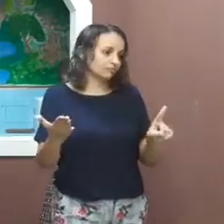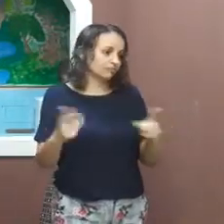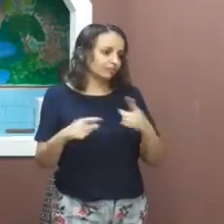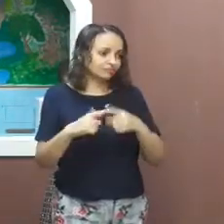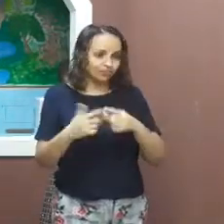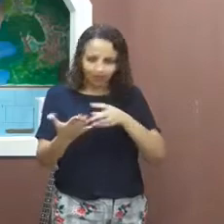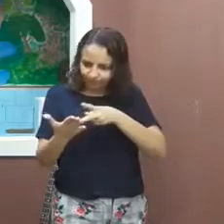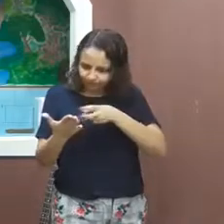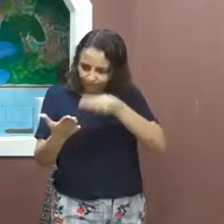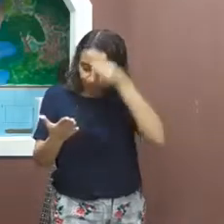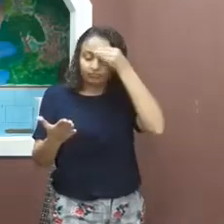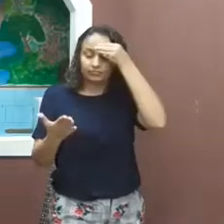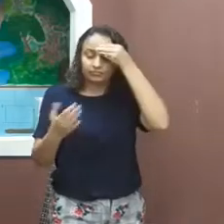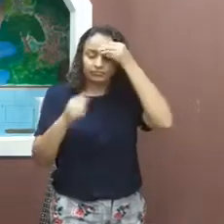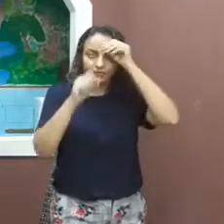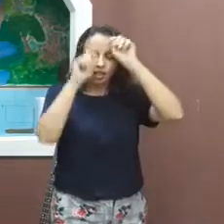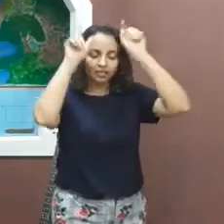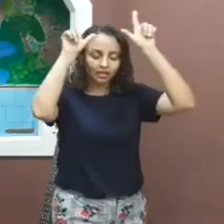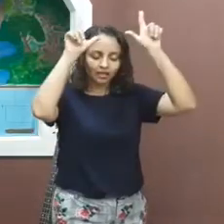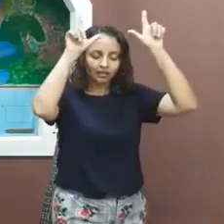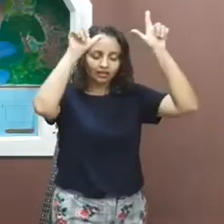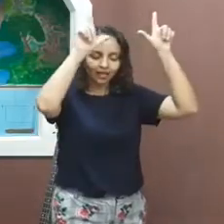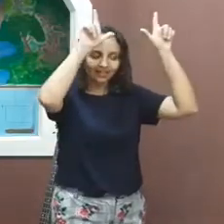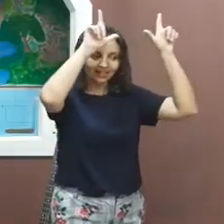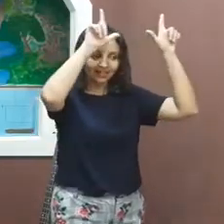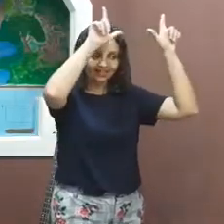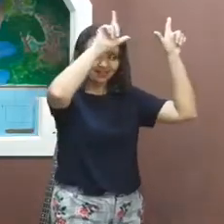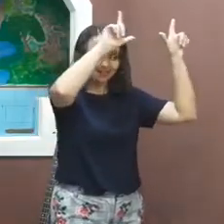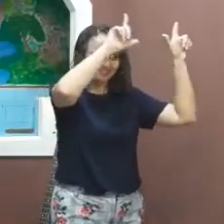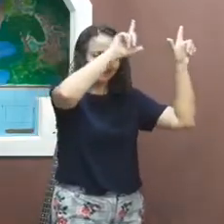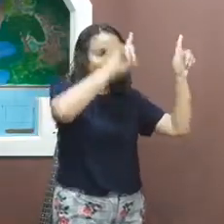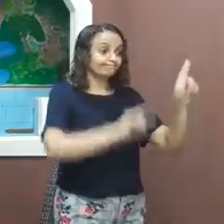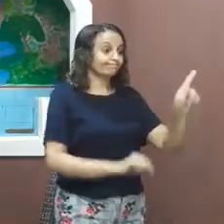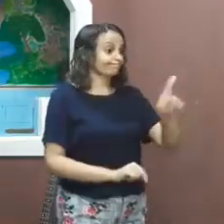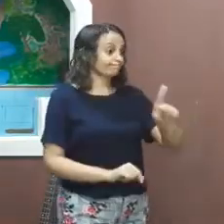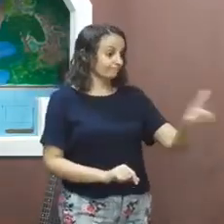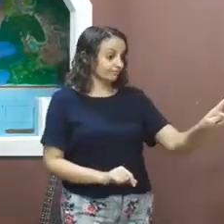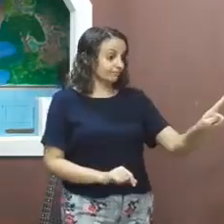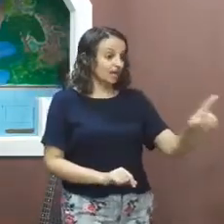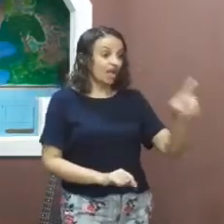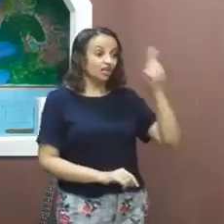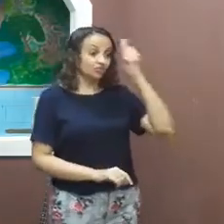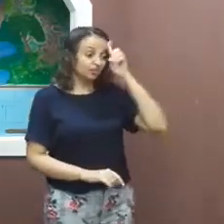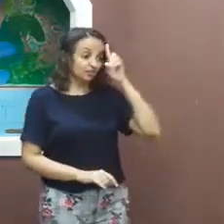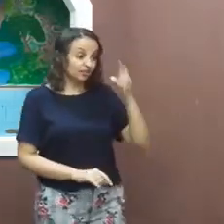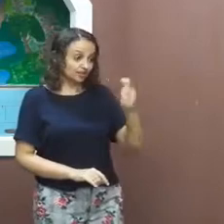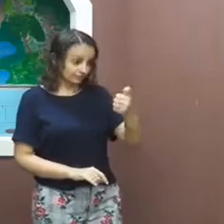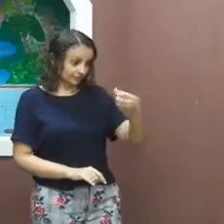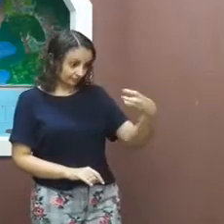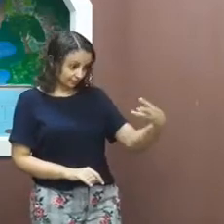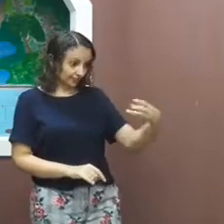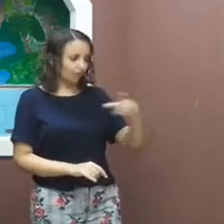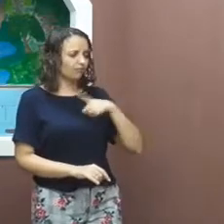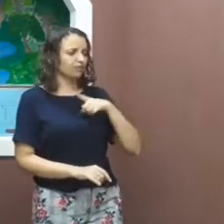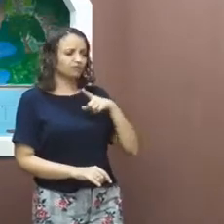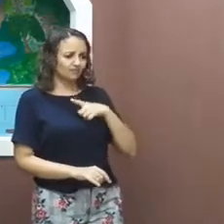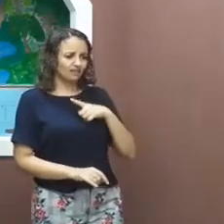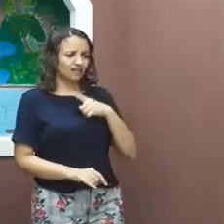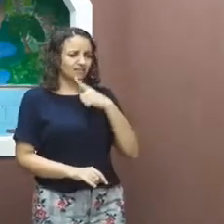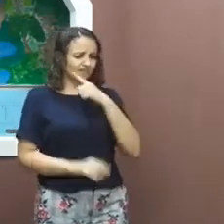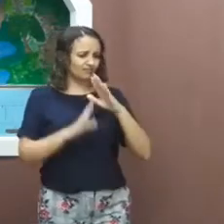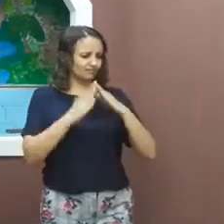Nós tivemos um massacre dia 13, lá na escola de Suzano, uma barbaridade. Até hoje